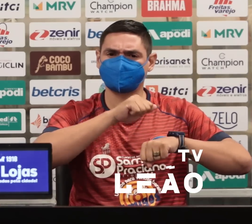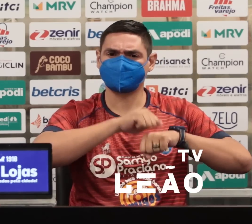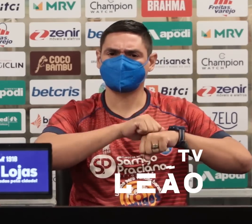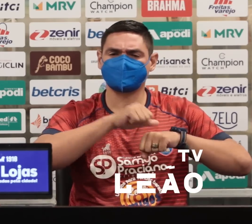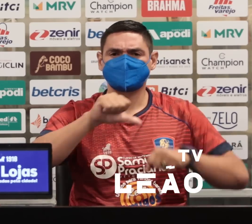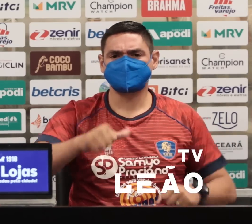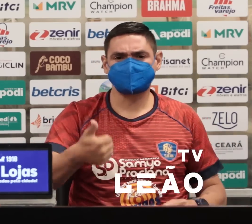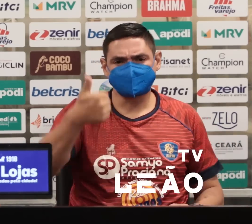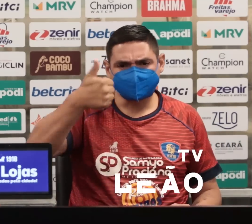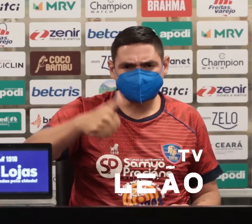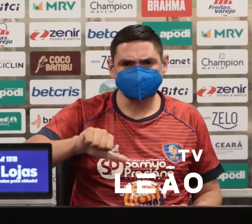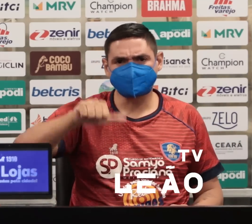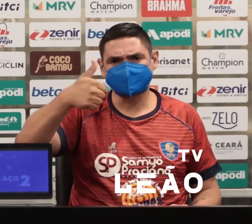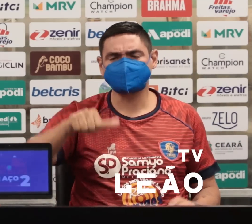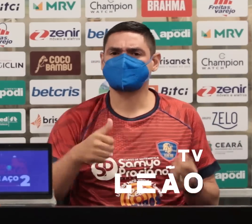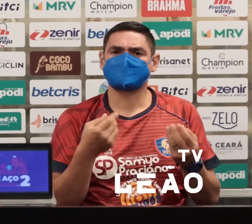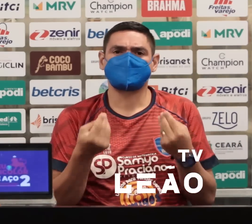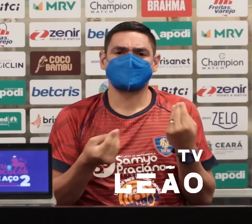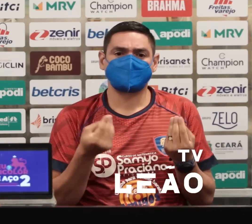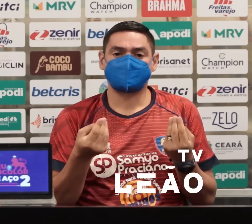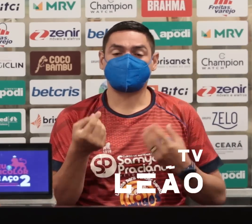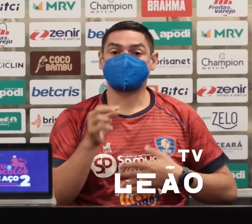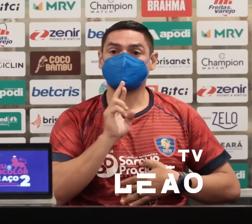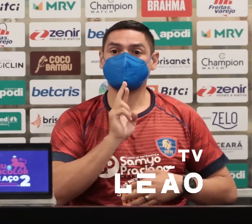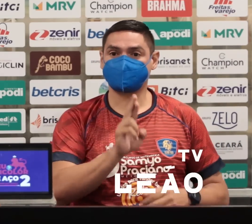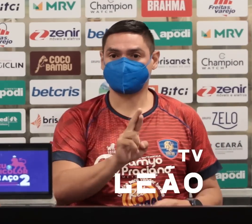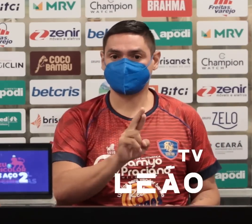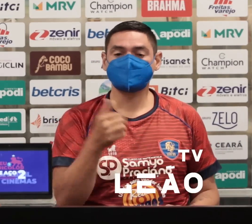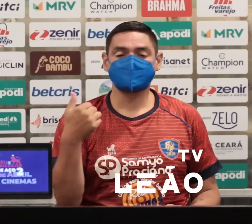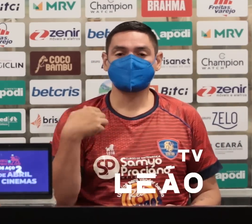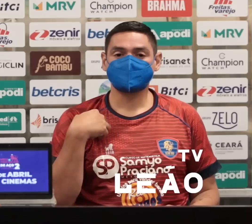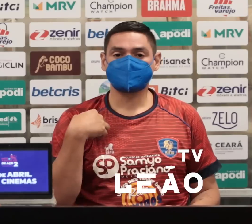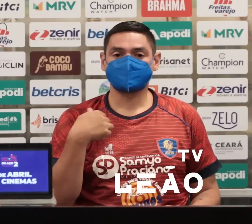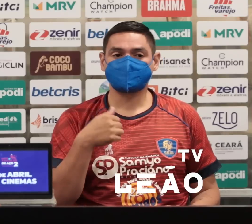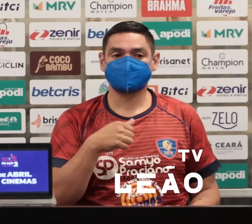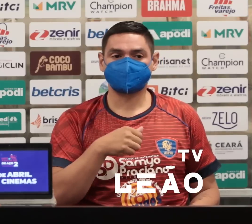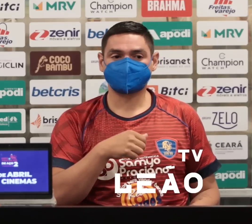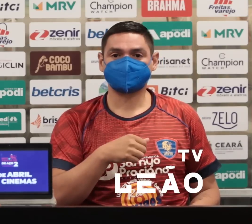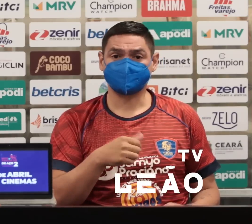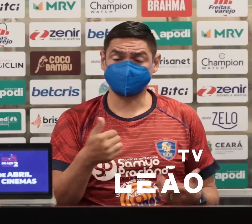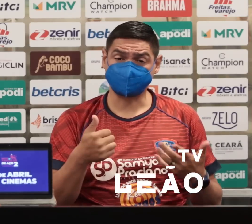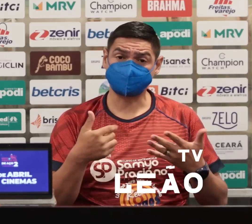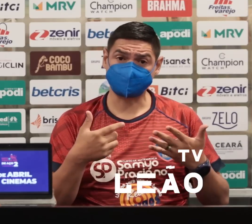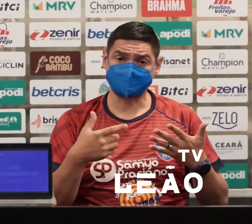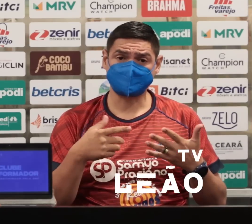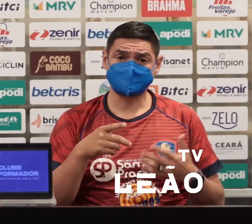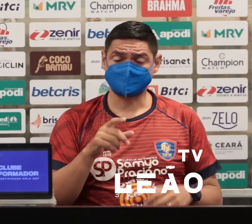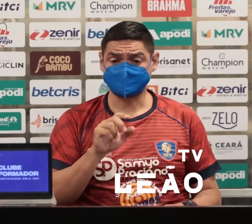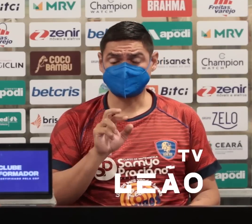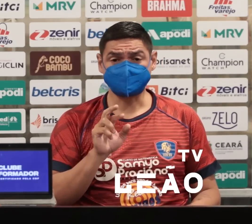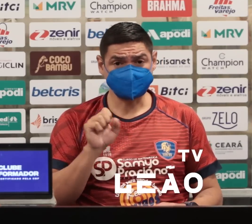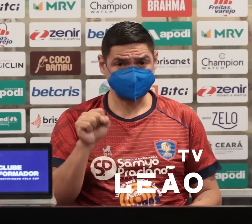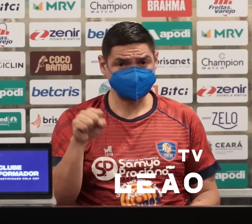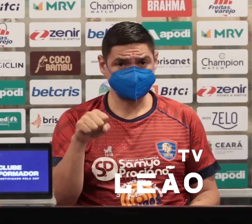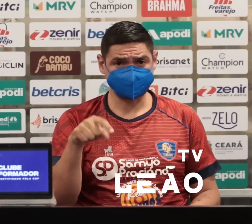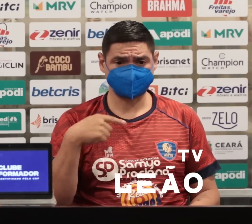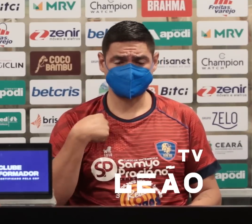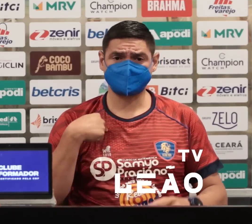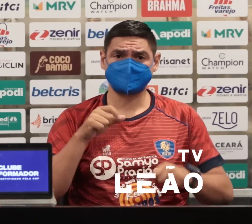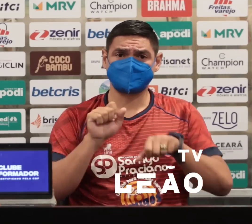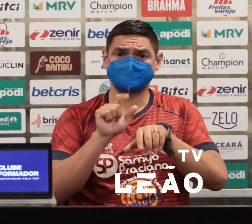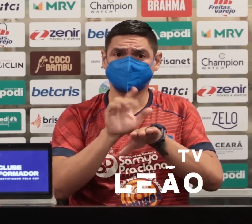devendo? Não, bueno, o produzimos situações de gol, criamos situações,